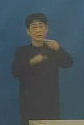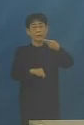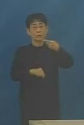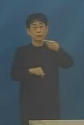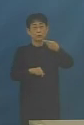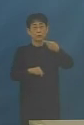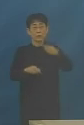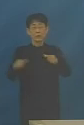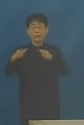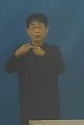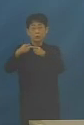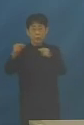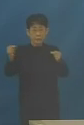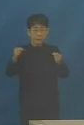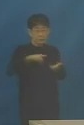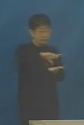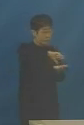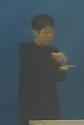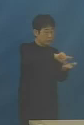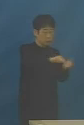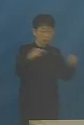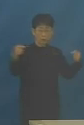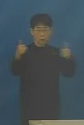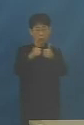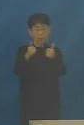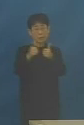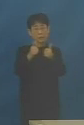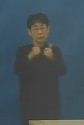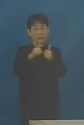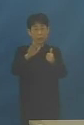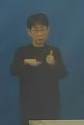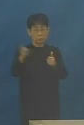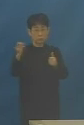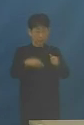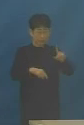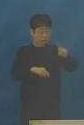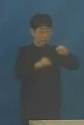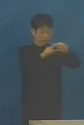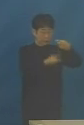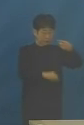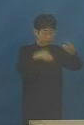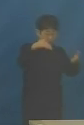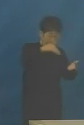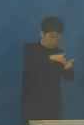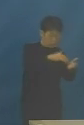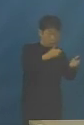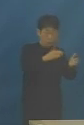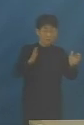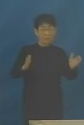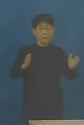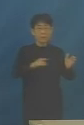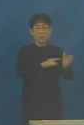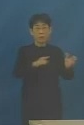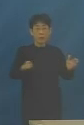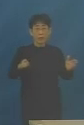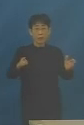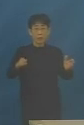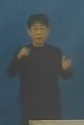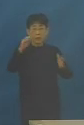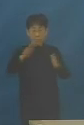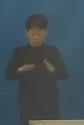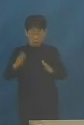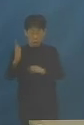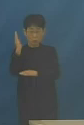国地方の協議がありましょうしまた月末までには高齢によれば官邸に置きます